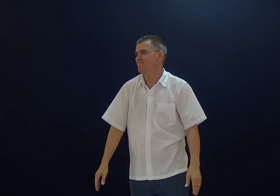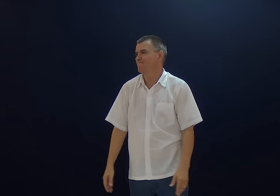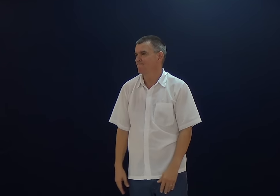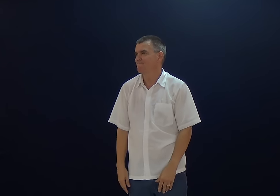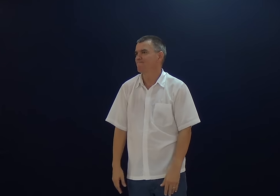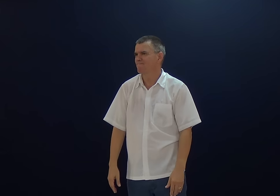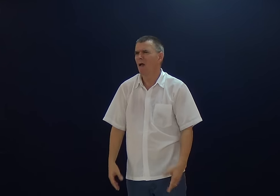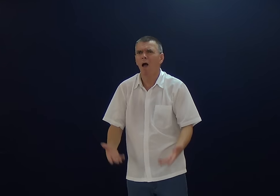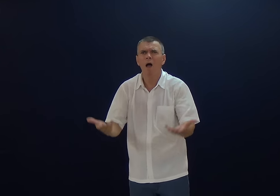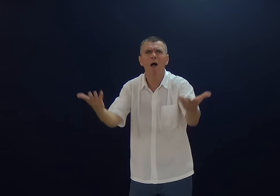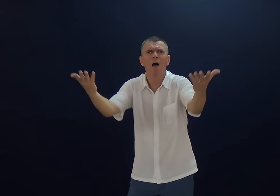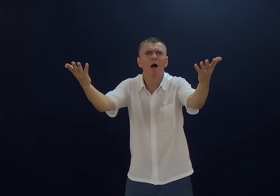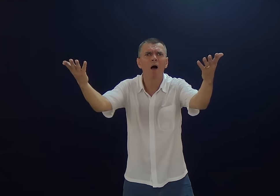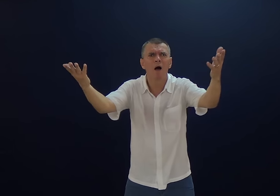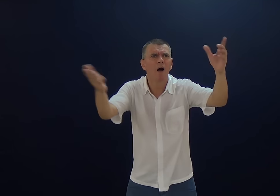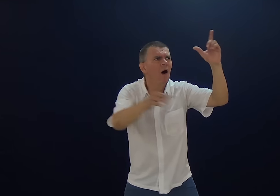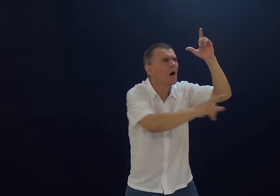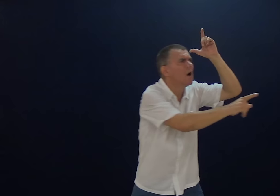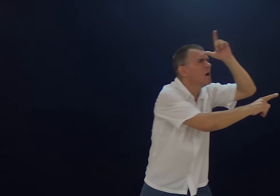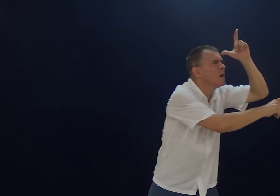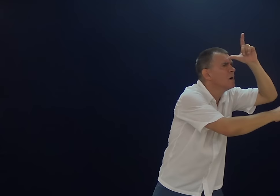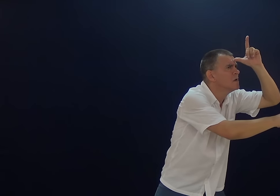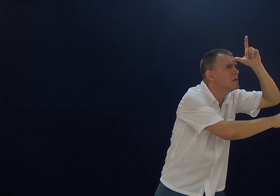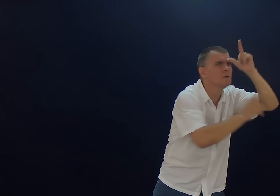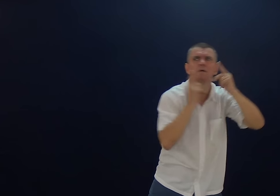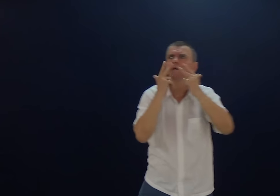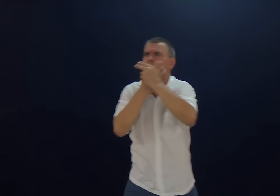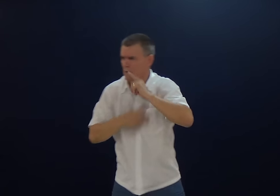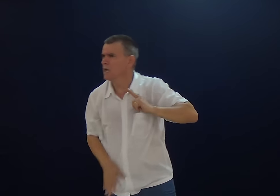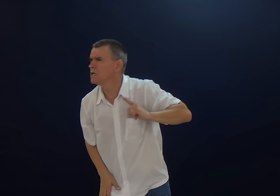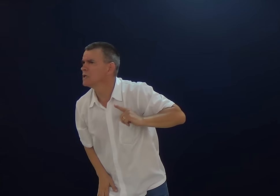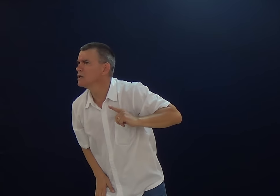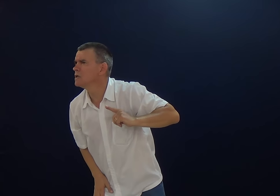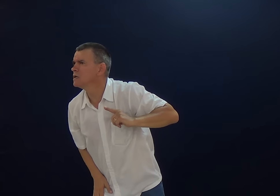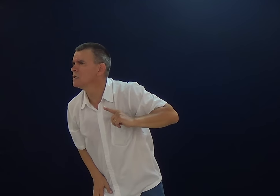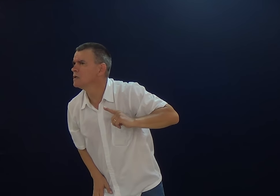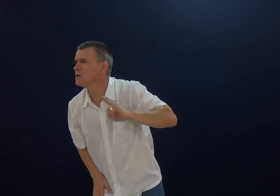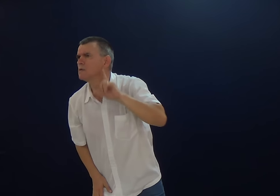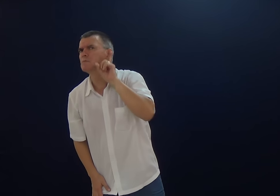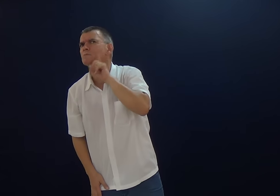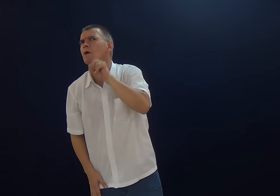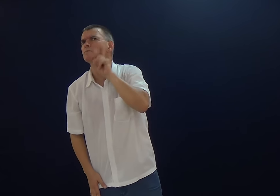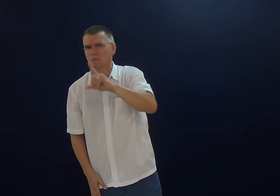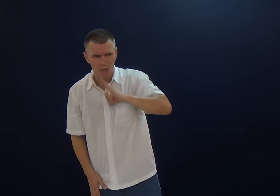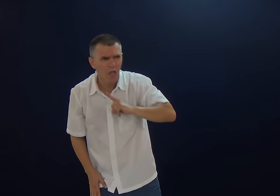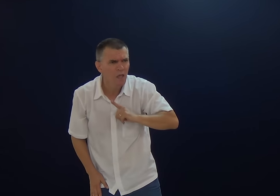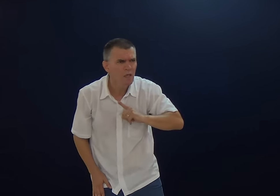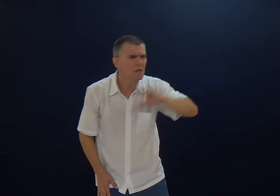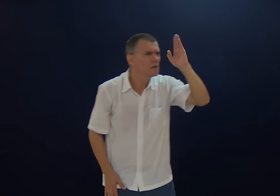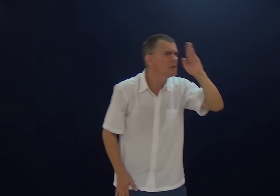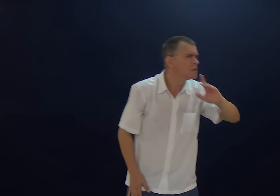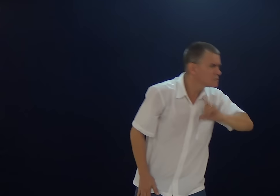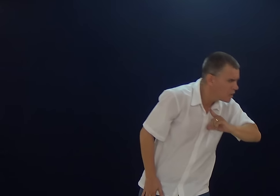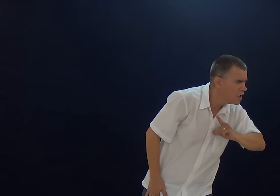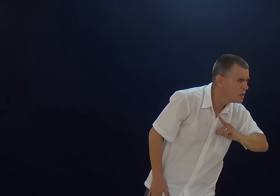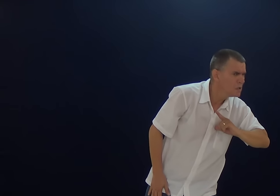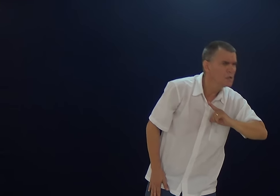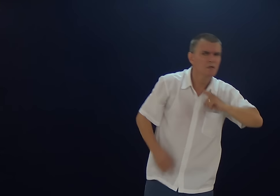pessoas sofocando na alemanha tem fofoqueiro Estados Unidos tem fofoqueiro Brasil tem